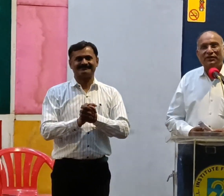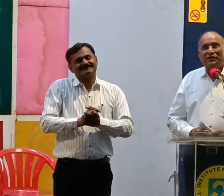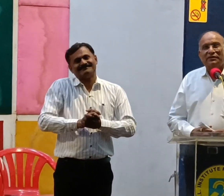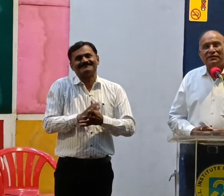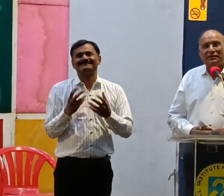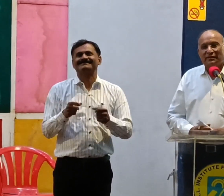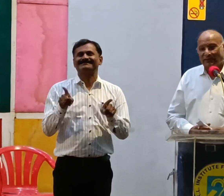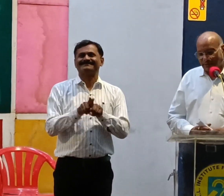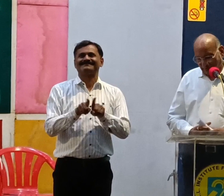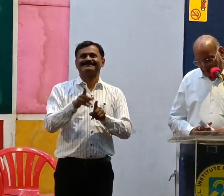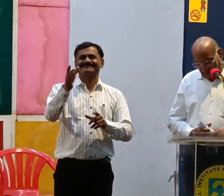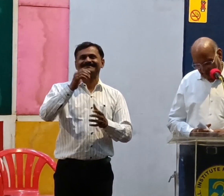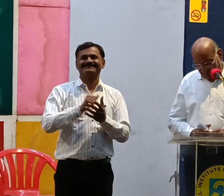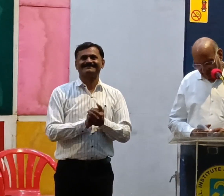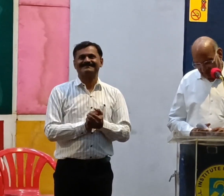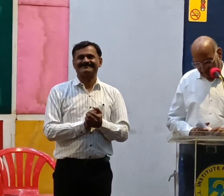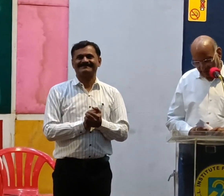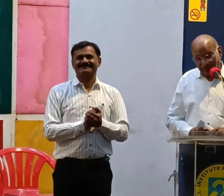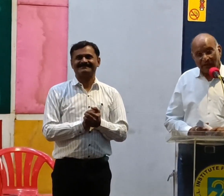જીત.